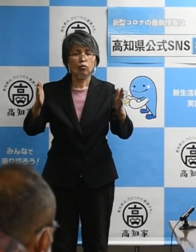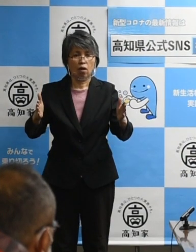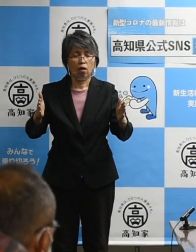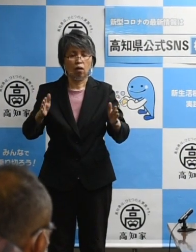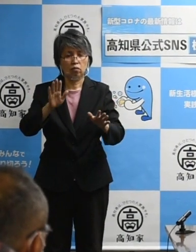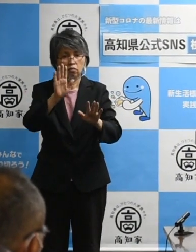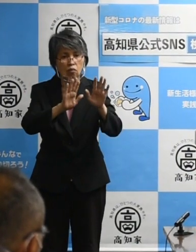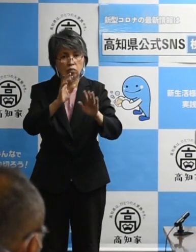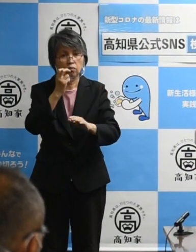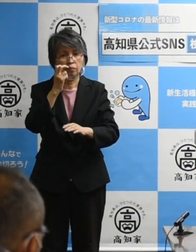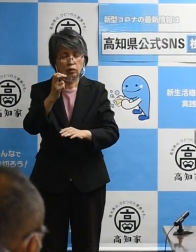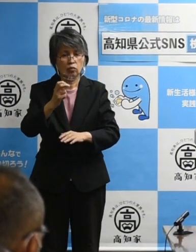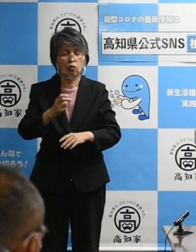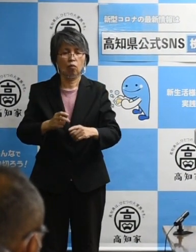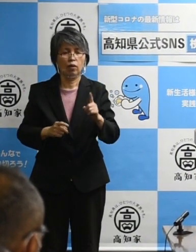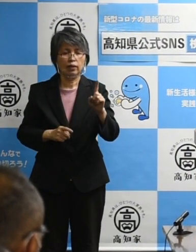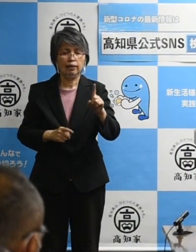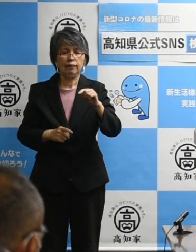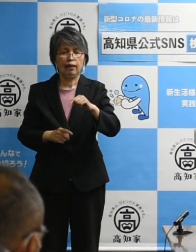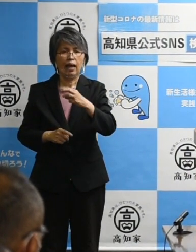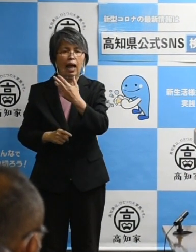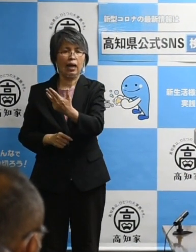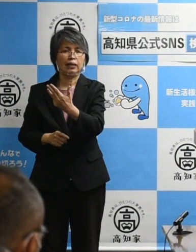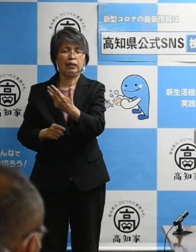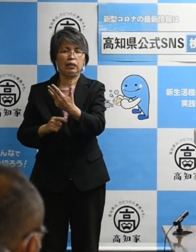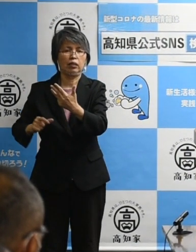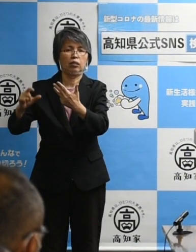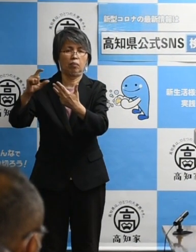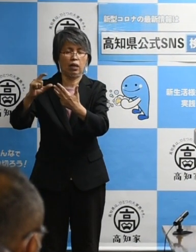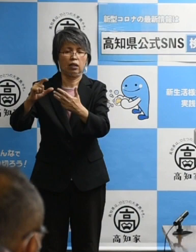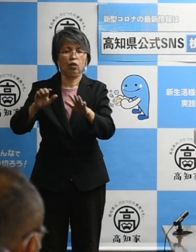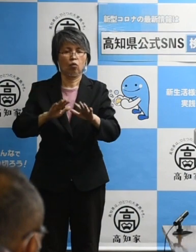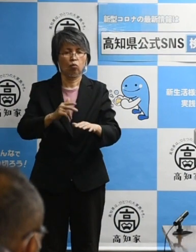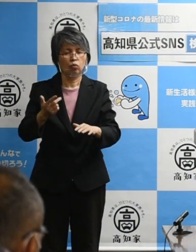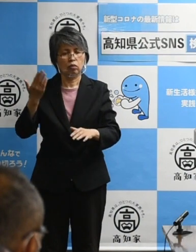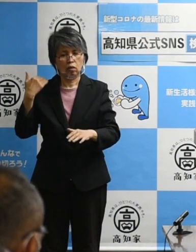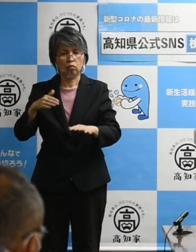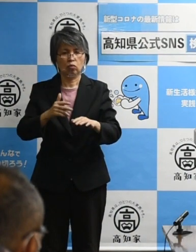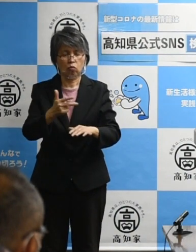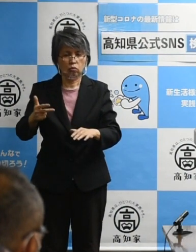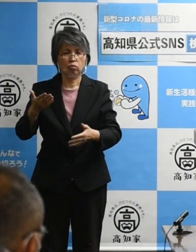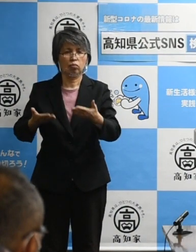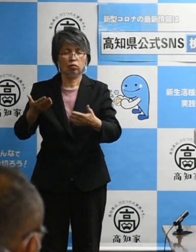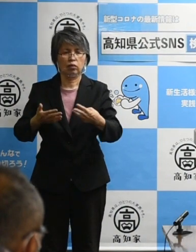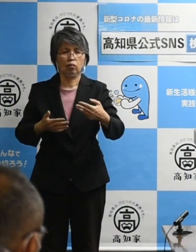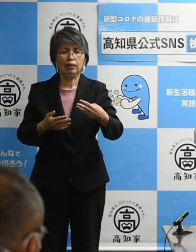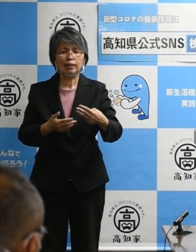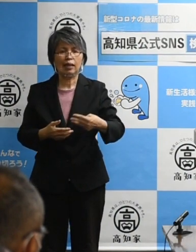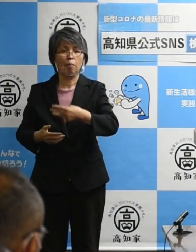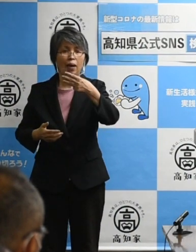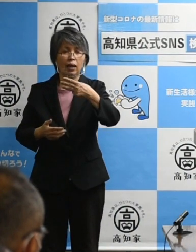と、まず 1.8 倍、そして先週から今週かけては3倍、もう本当に急拡大をし